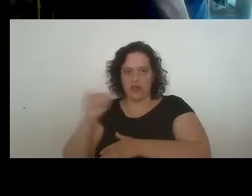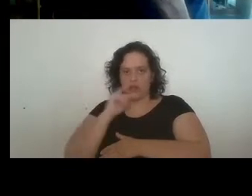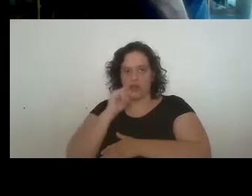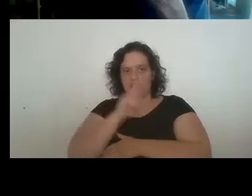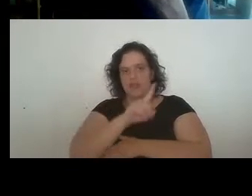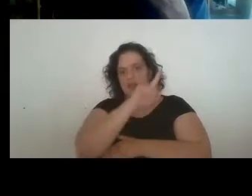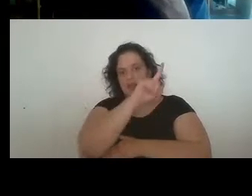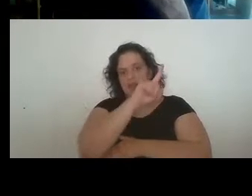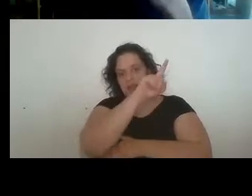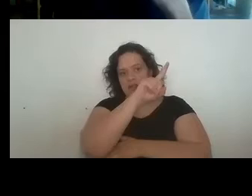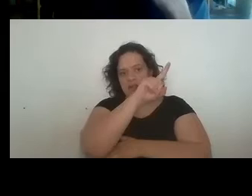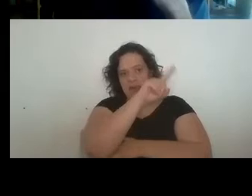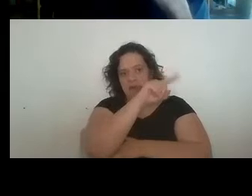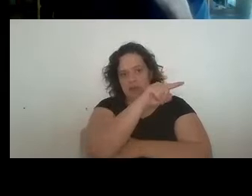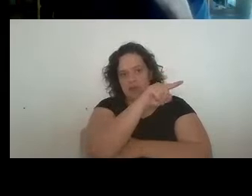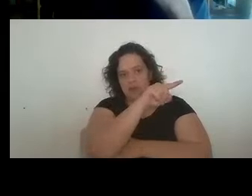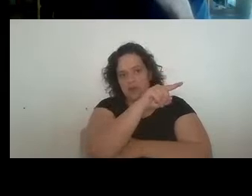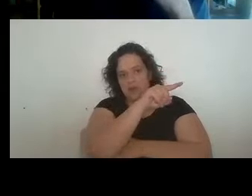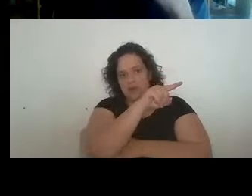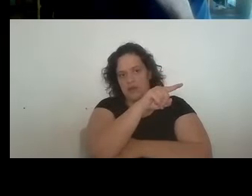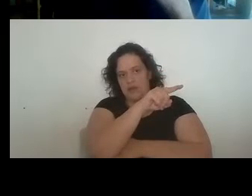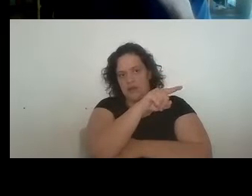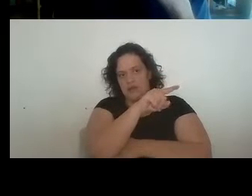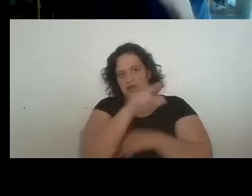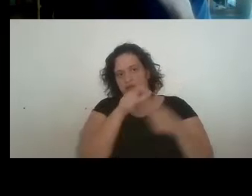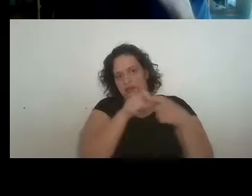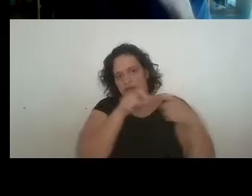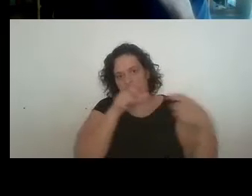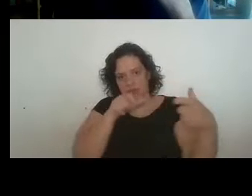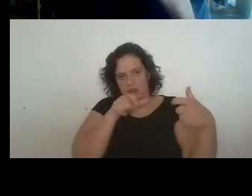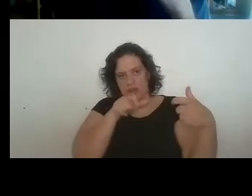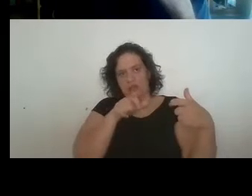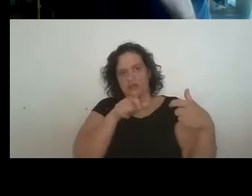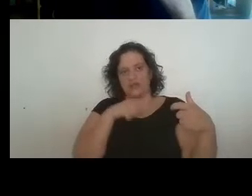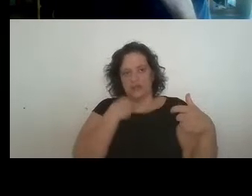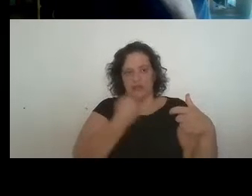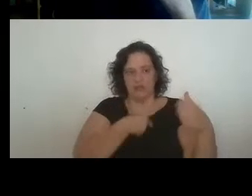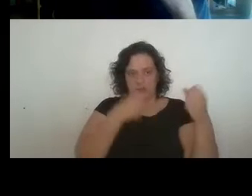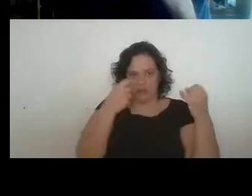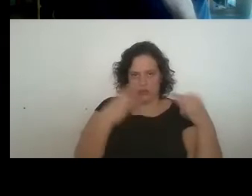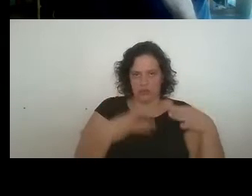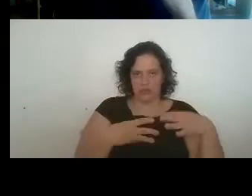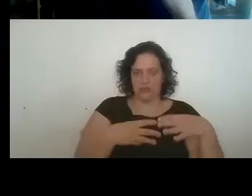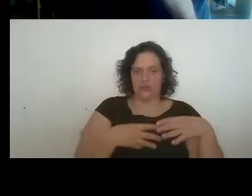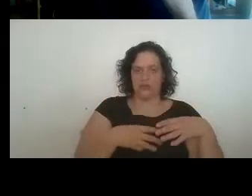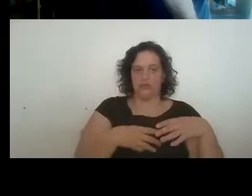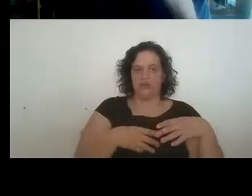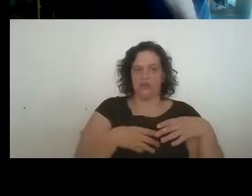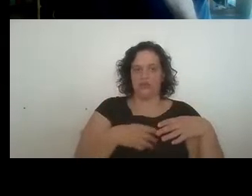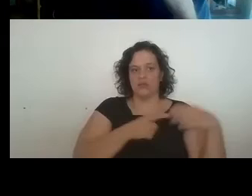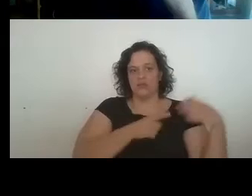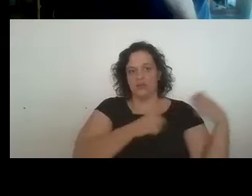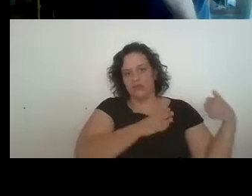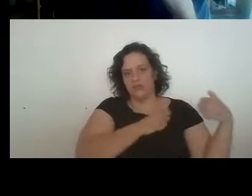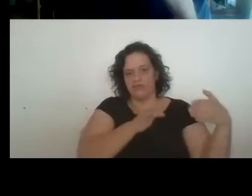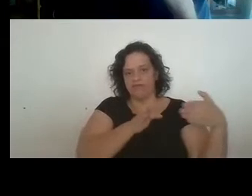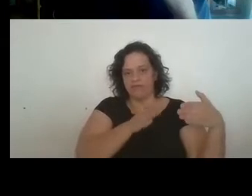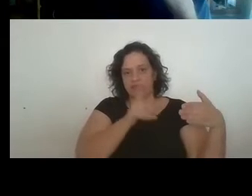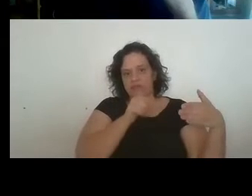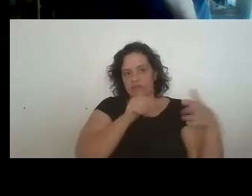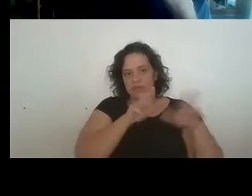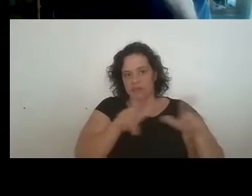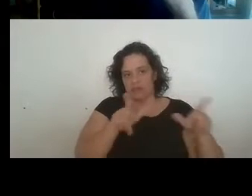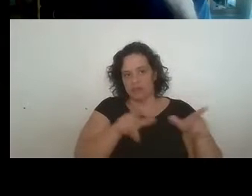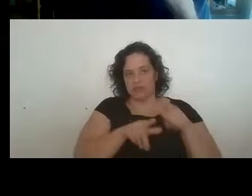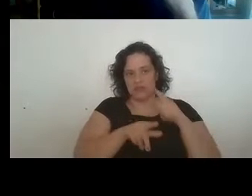vocês veem o mesmo tipo de canteiro sobre o qual a gente está trabalhando, com uma entrada de água um pouco diferente. Então não